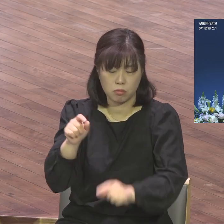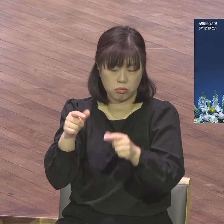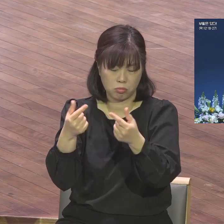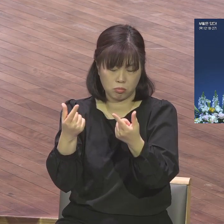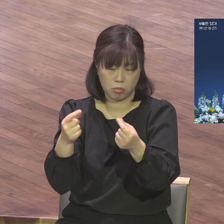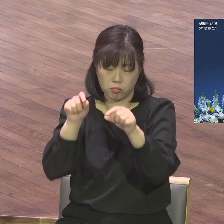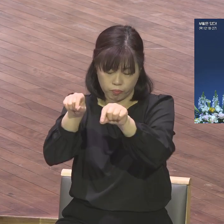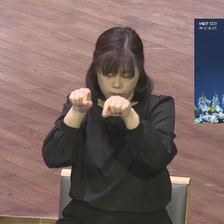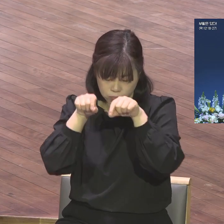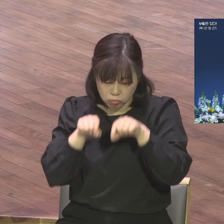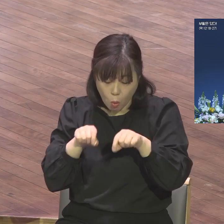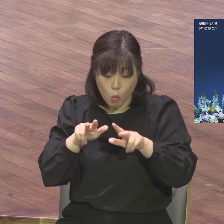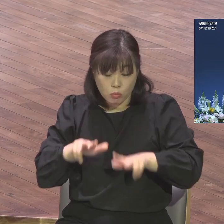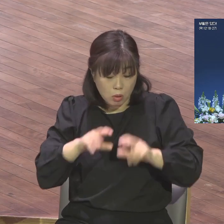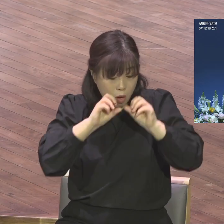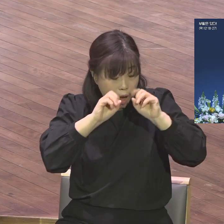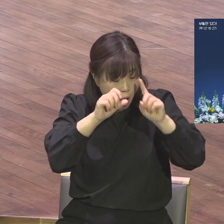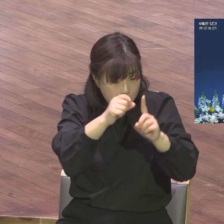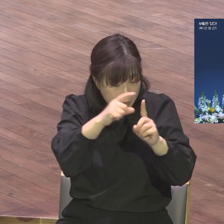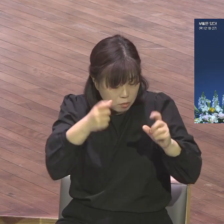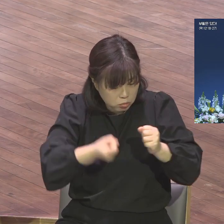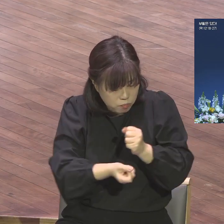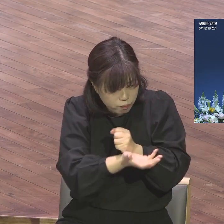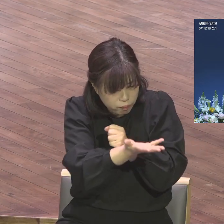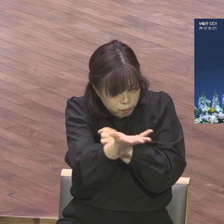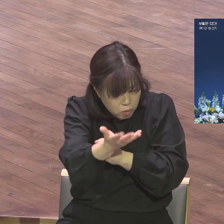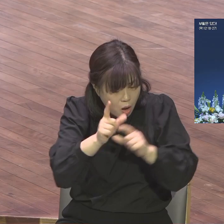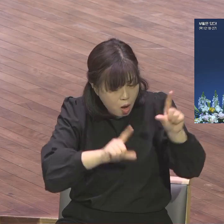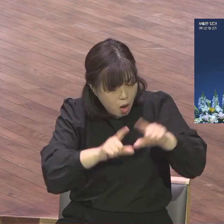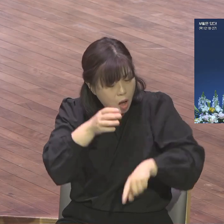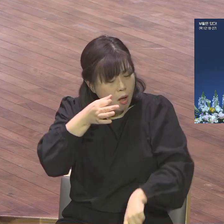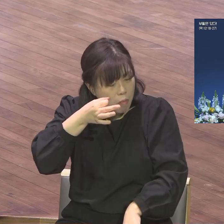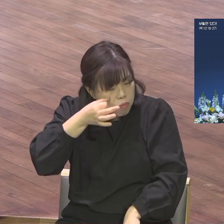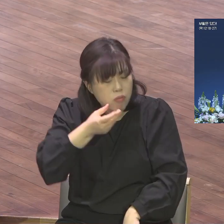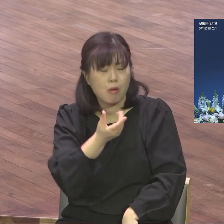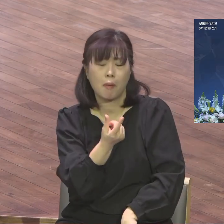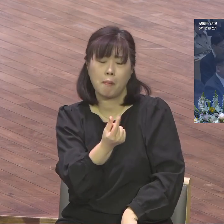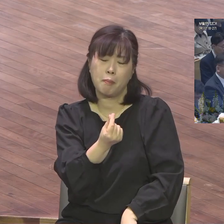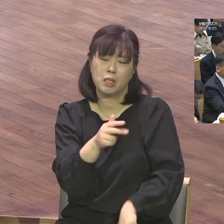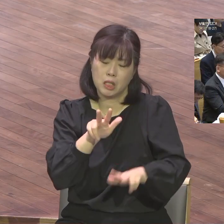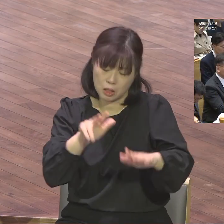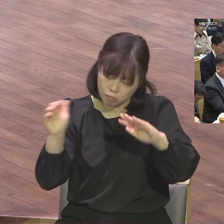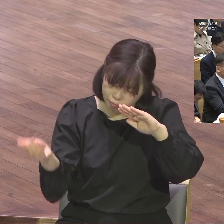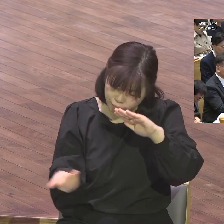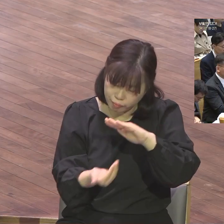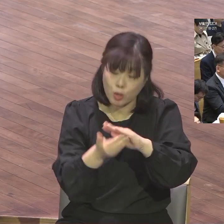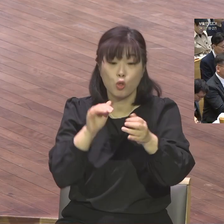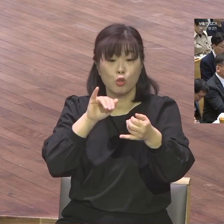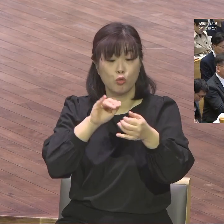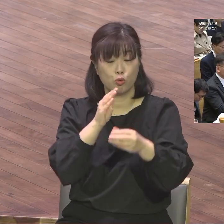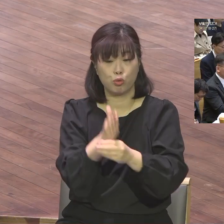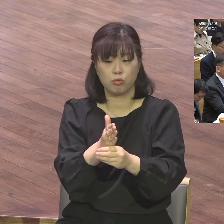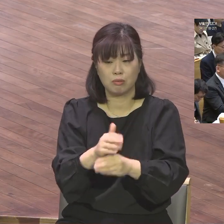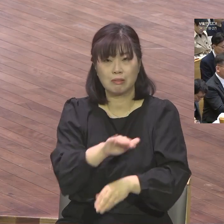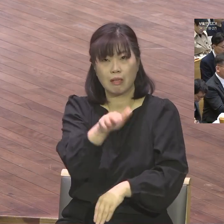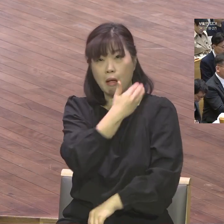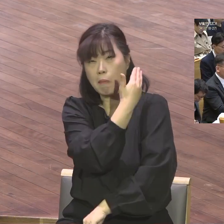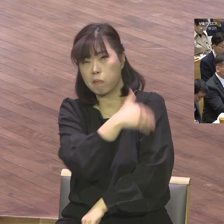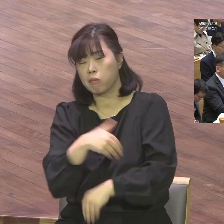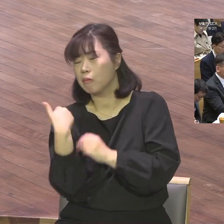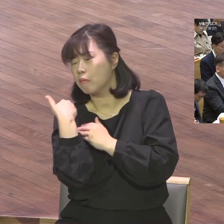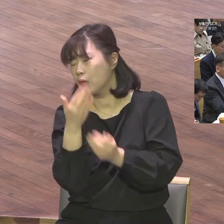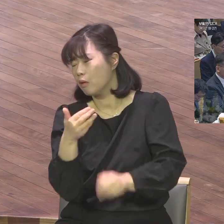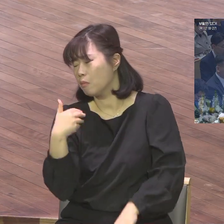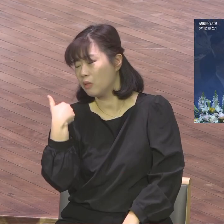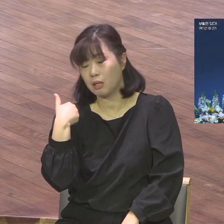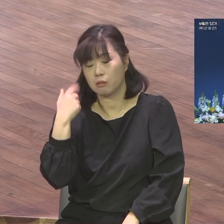이 예언계의 이 선교 여정을 위해서 여러분이 구경하지 마시고 함께 기도해 주시기 바랍니다. 자, 오늘은 우리가 참